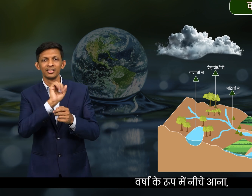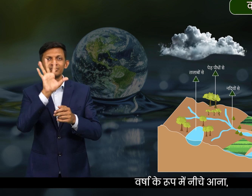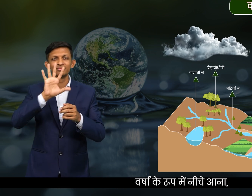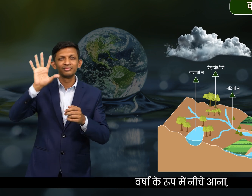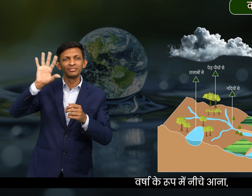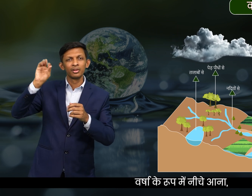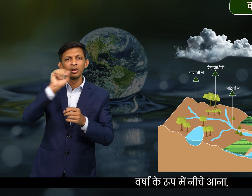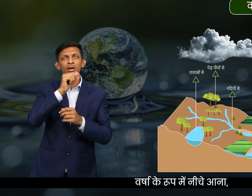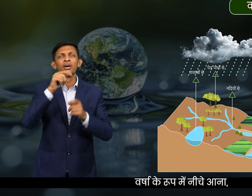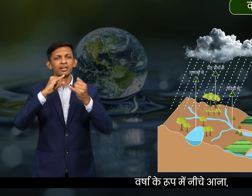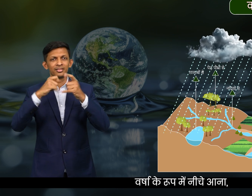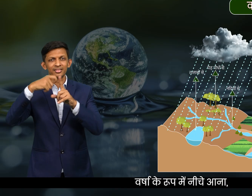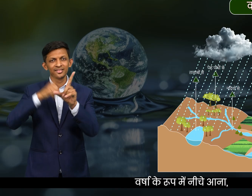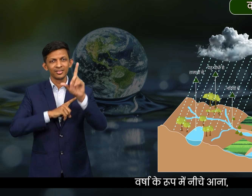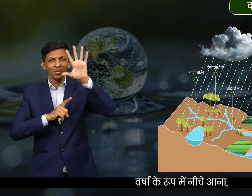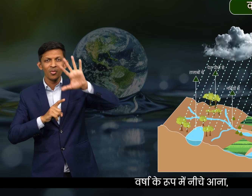में नीचे आना,